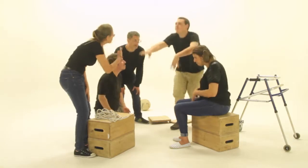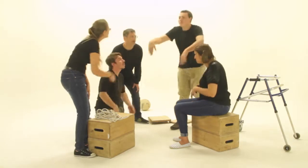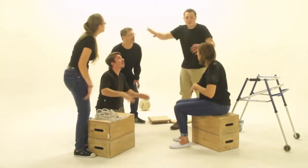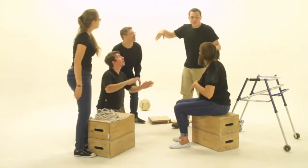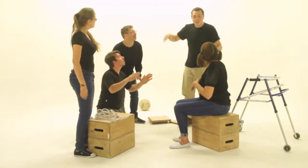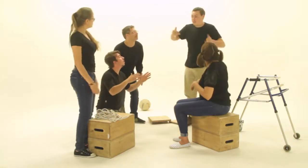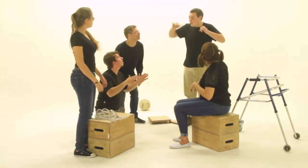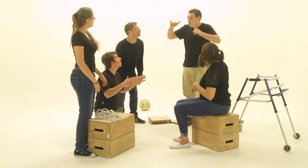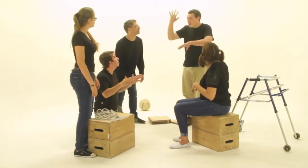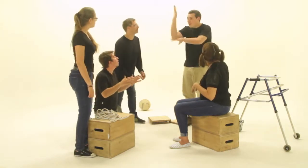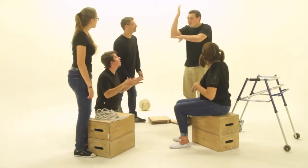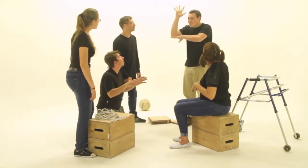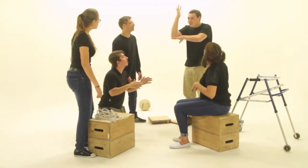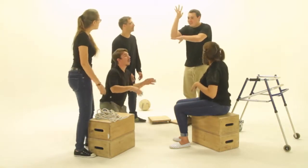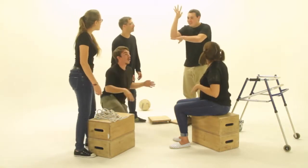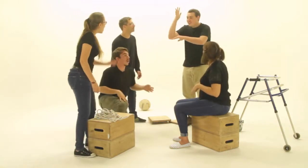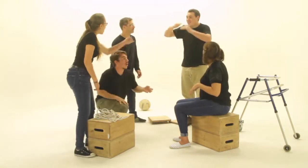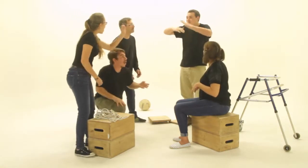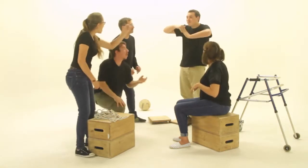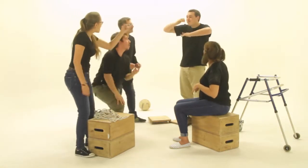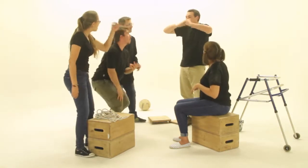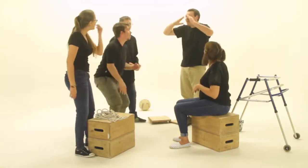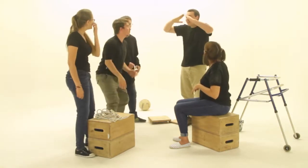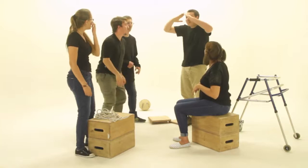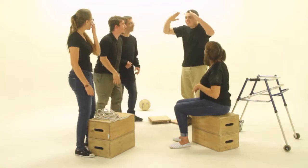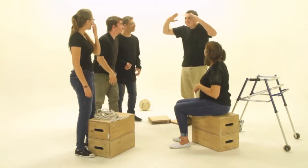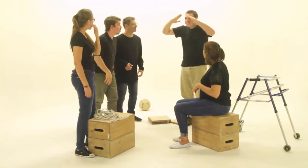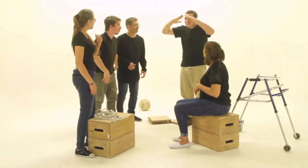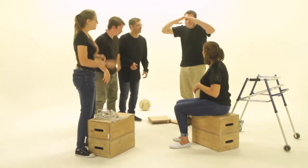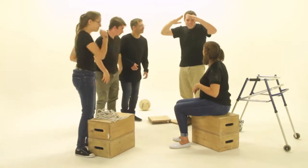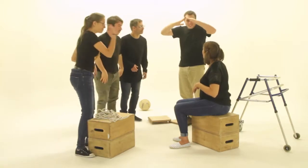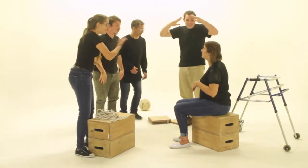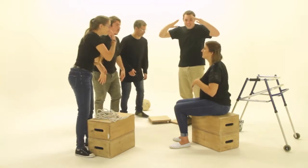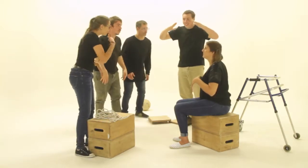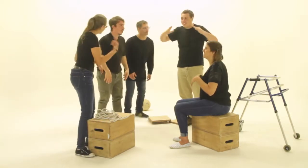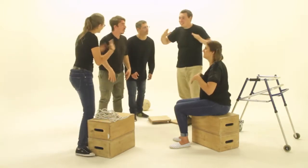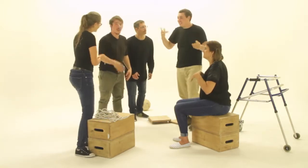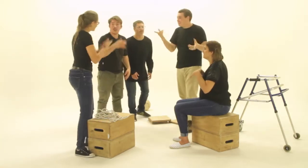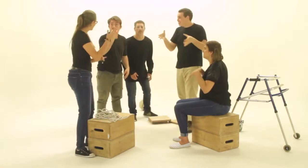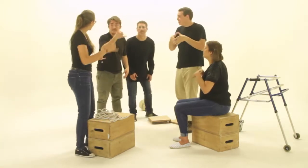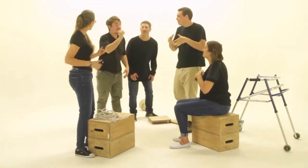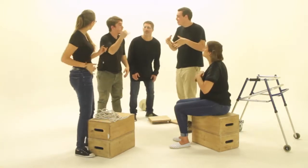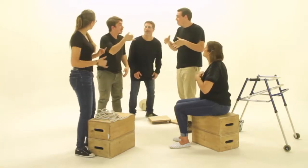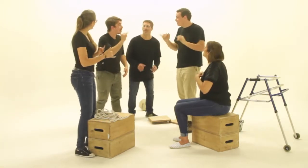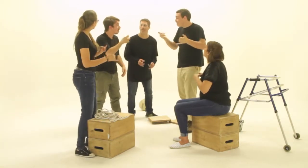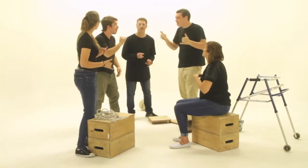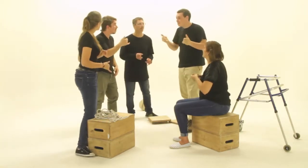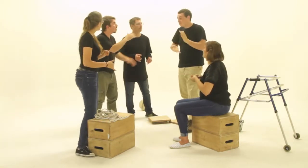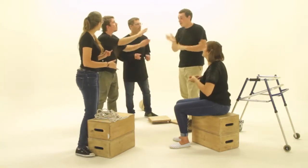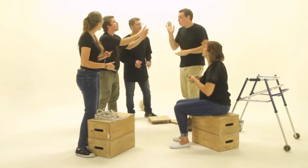¡Qué bueno! Che, che, fea. Le voy a contar. ¿Qué tal si construimos una casita en el árbol? ¡Ah, que estaría buenísimo! Sí, me